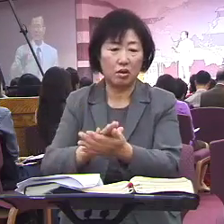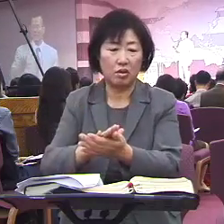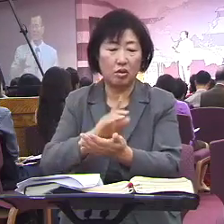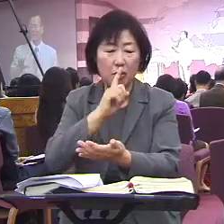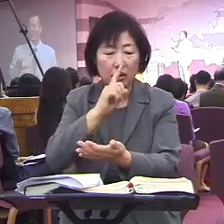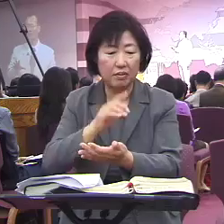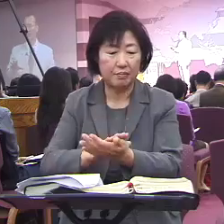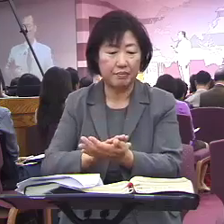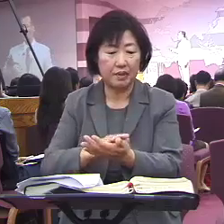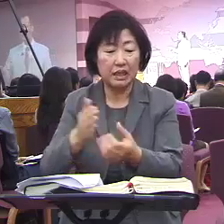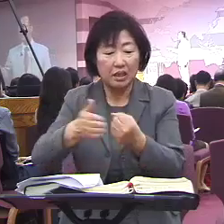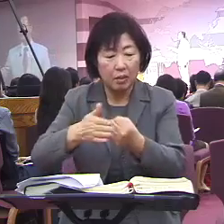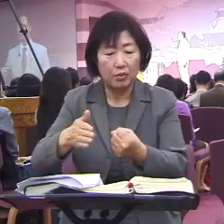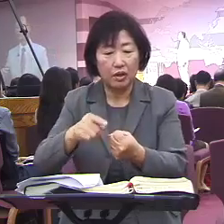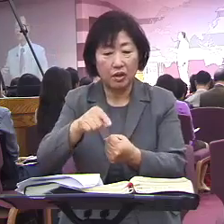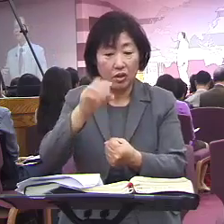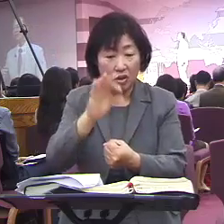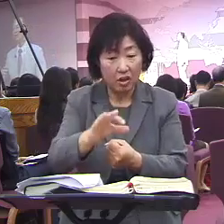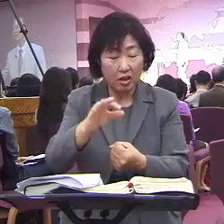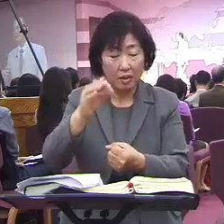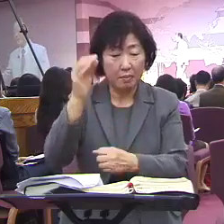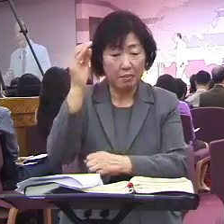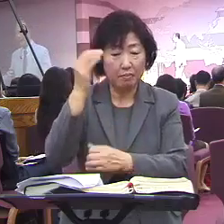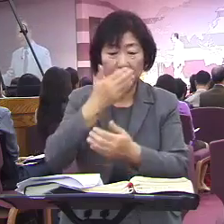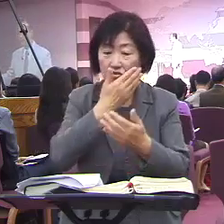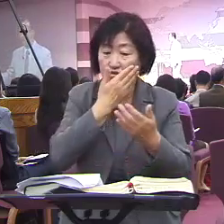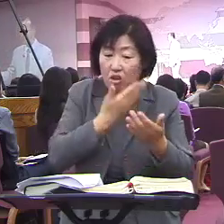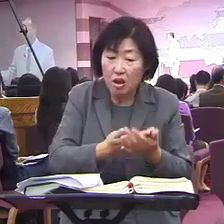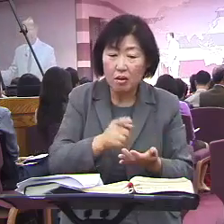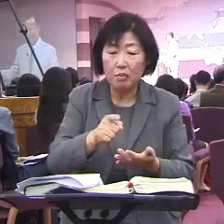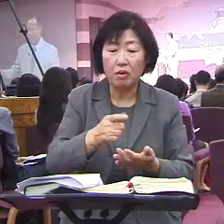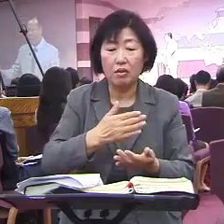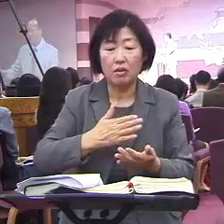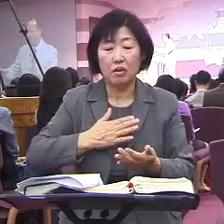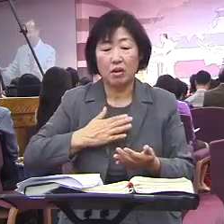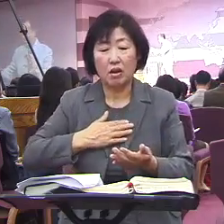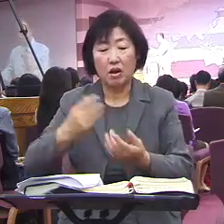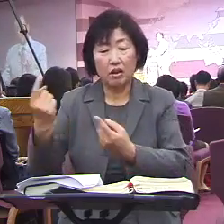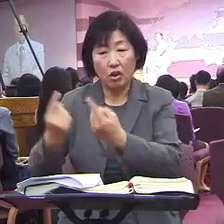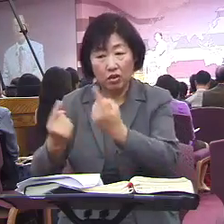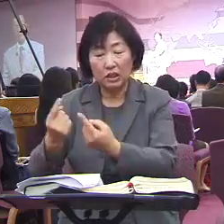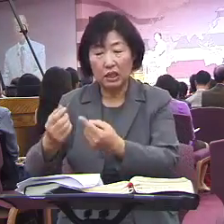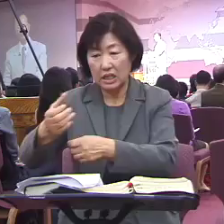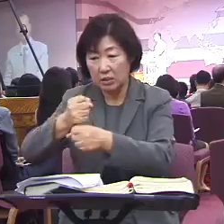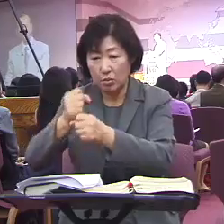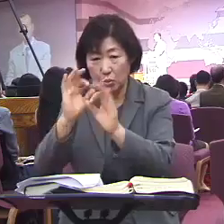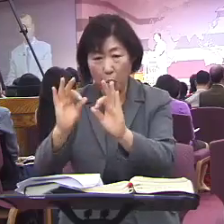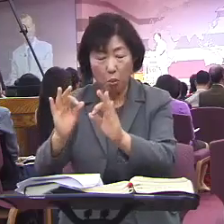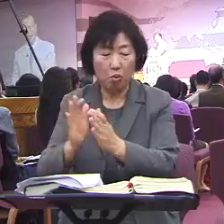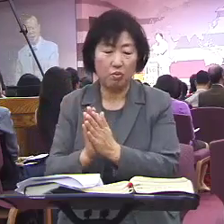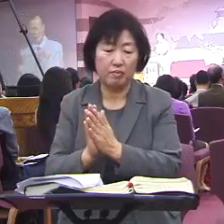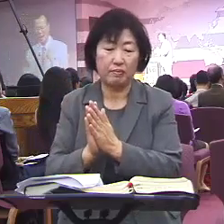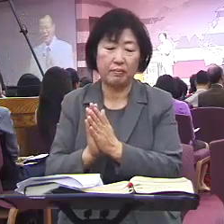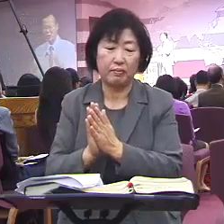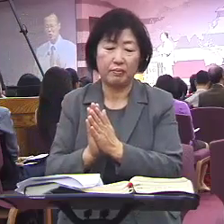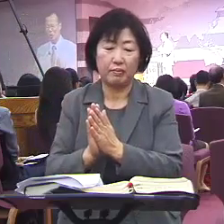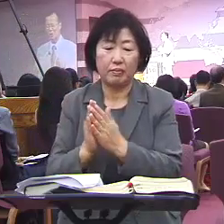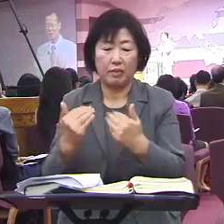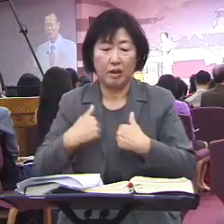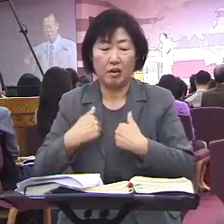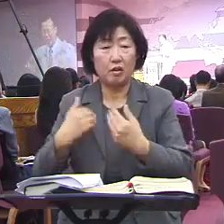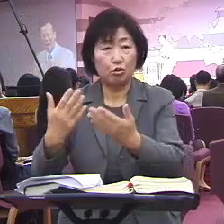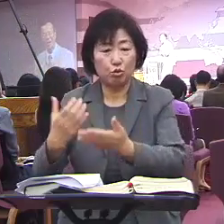자, 그렇기 때문에 여기 말씀의 중요함은 이겁니다. 내가 형제의 짐을 보고